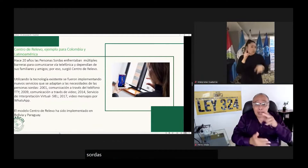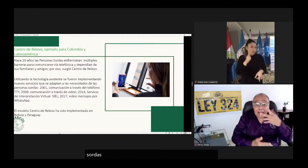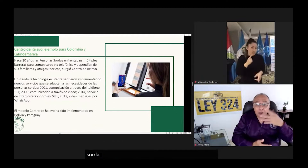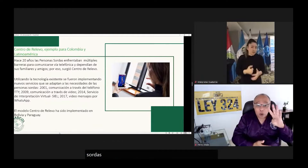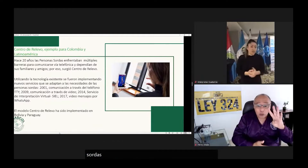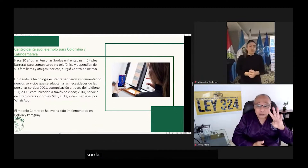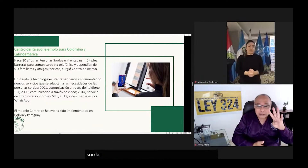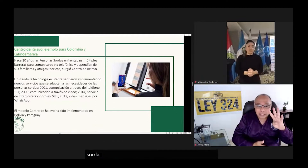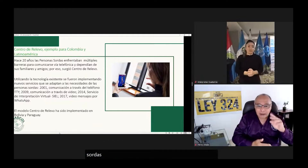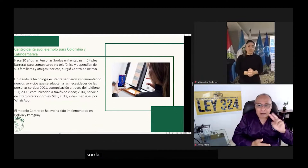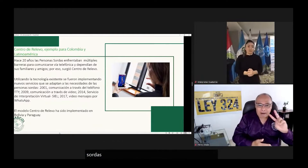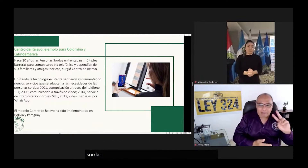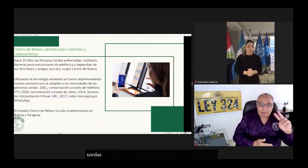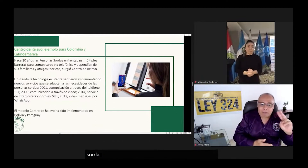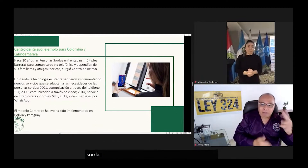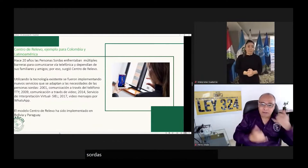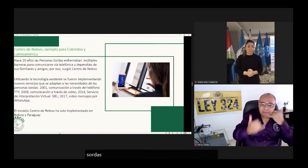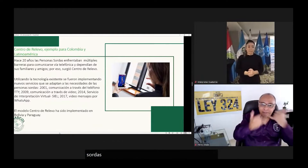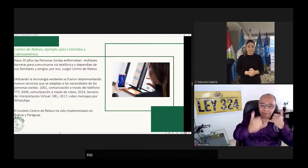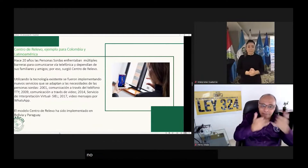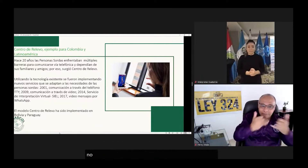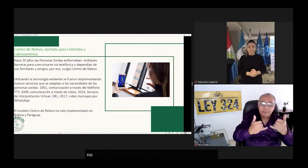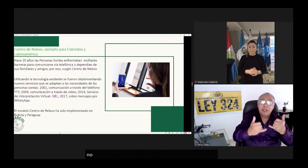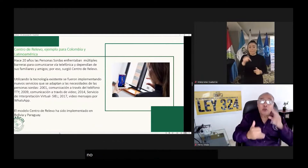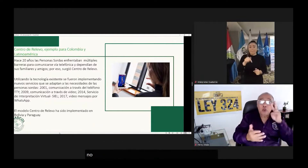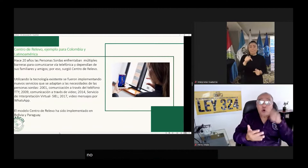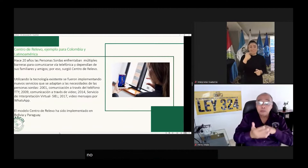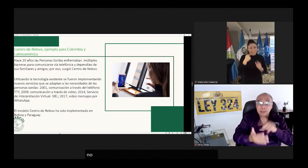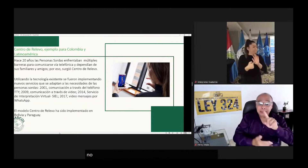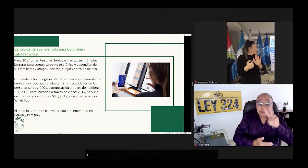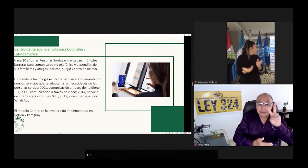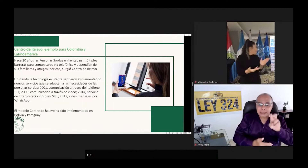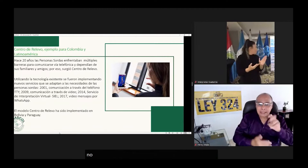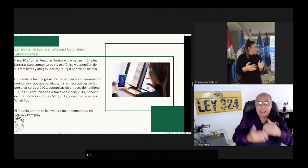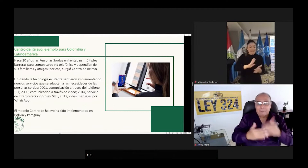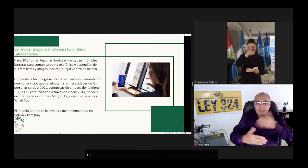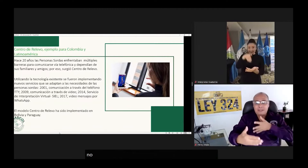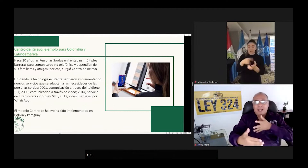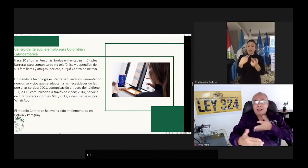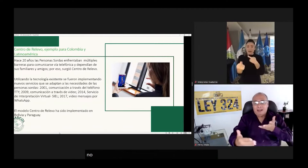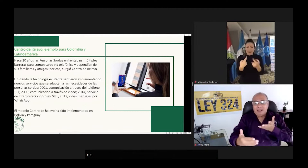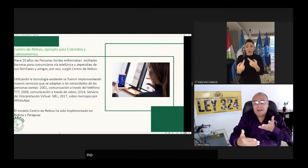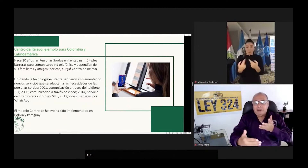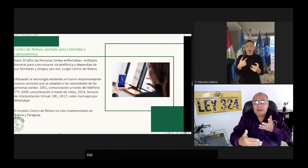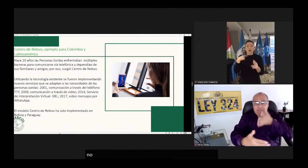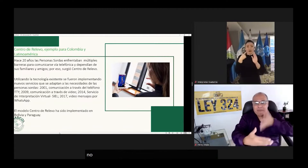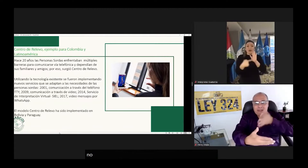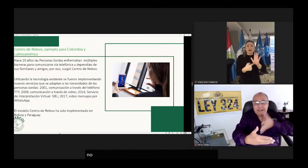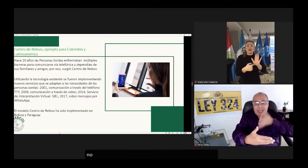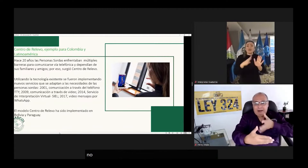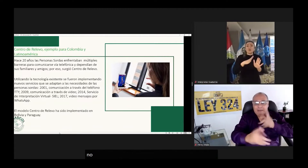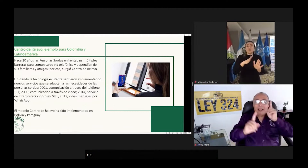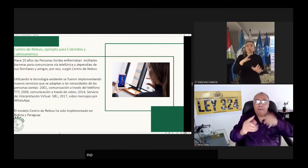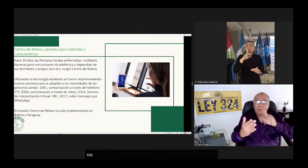Nosotros tuvimos esa opción de video el Centro de Relevo desde el año 2001, desde el 2009 tuvimos la opción